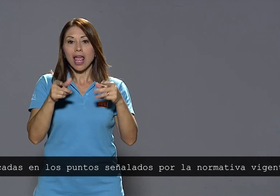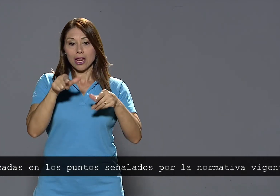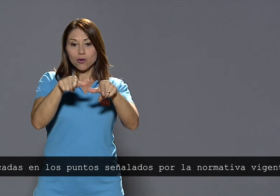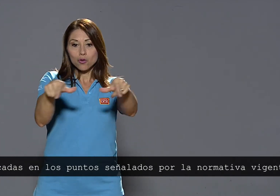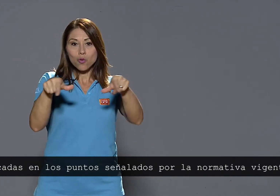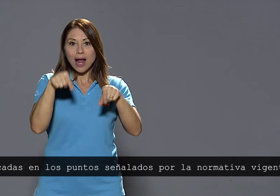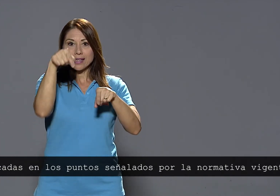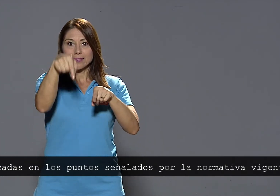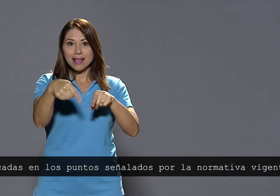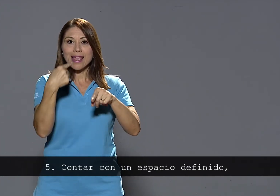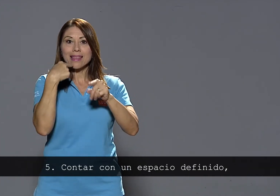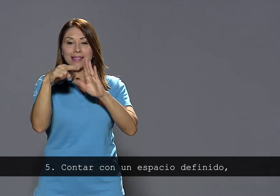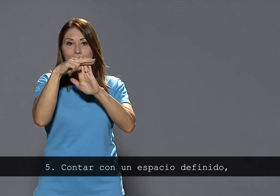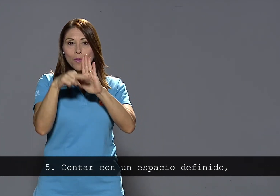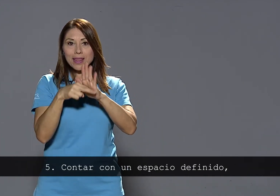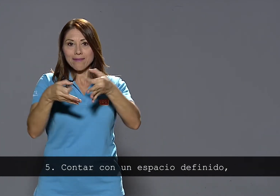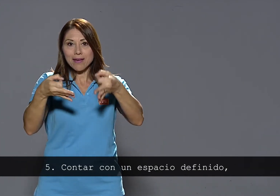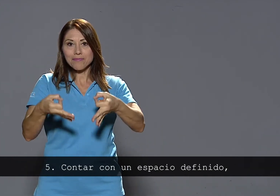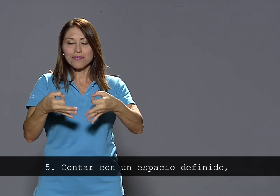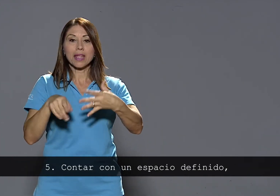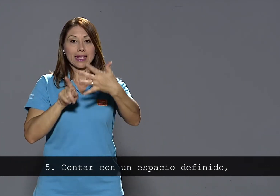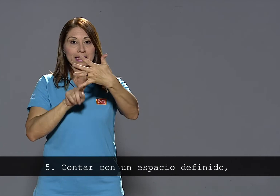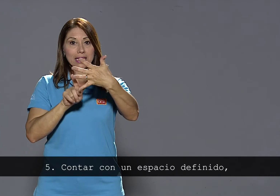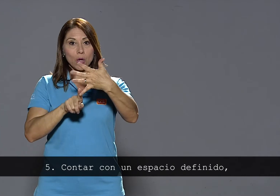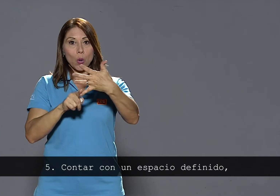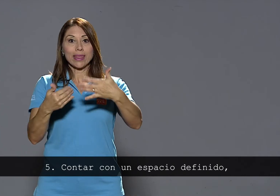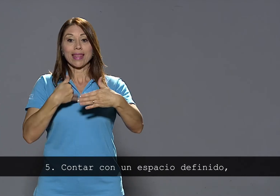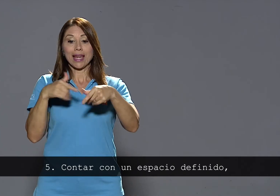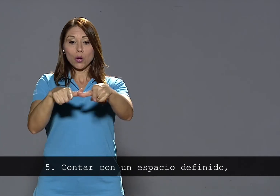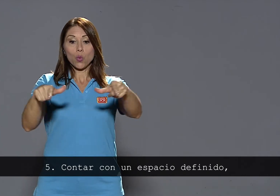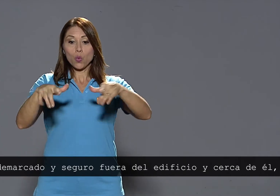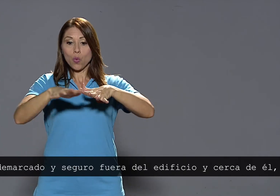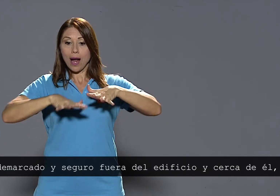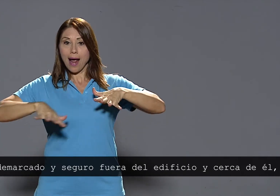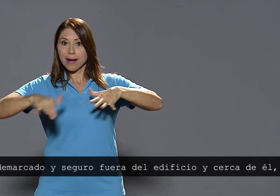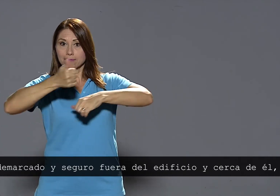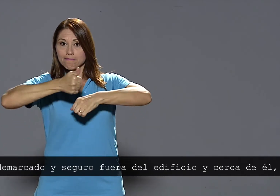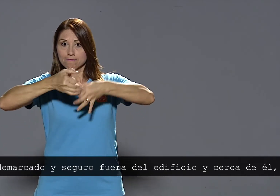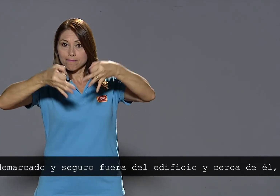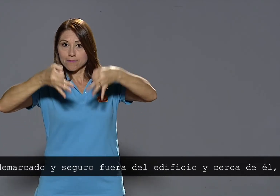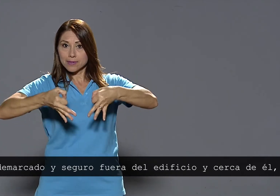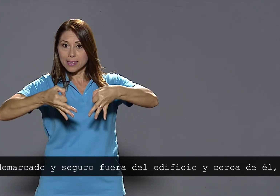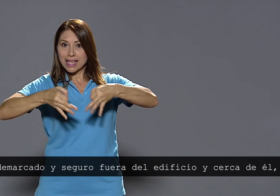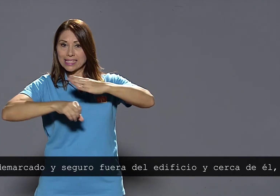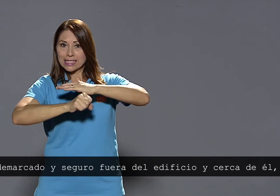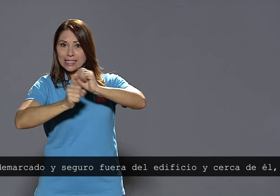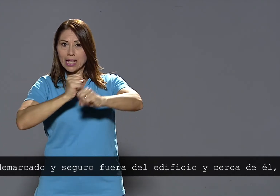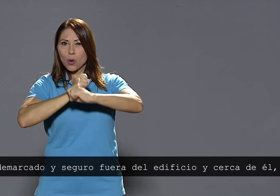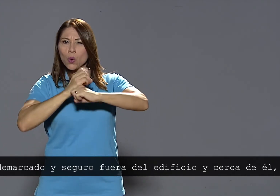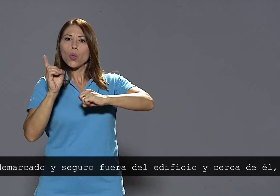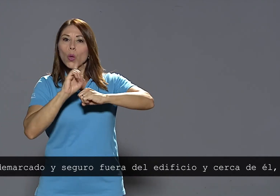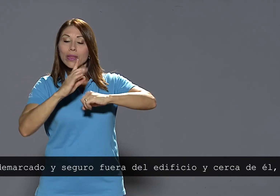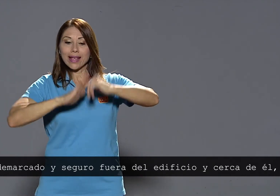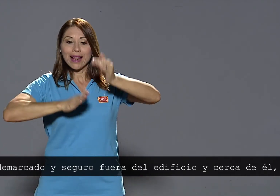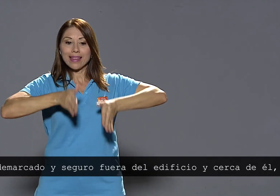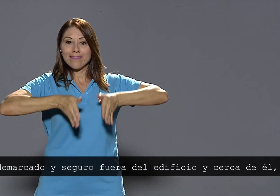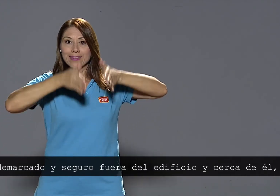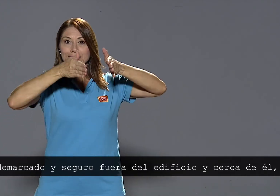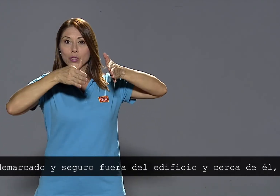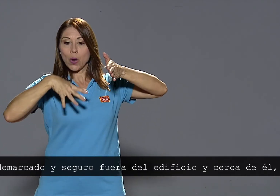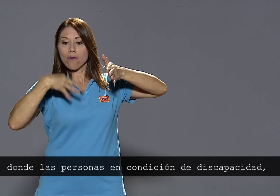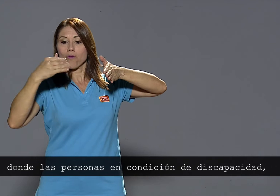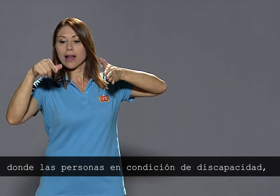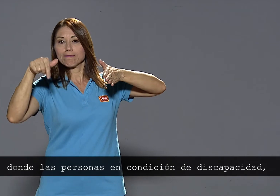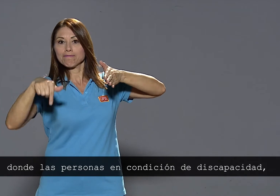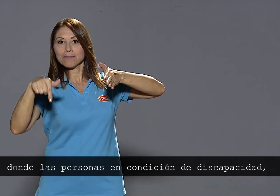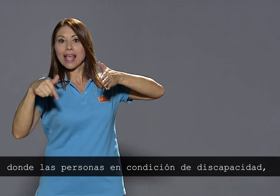normativa vigente. 5. Contar con un espacio definido, demarcado y seguro fuera del edificio y cerca de